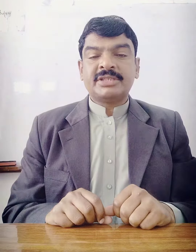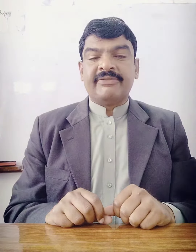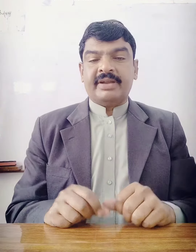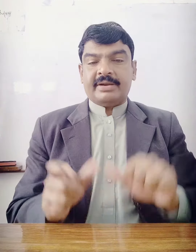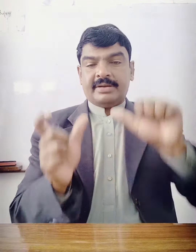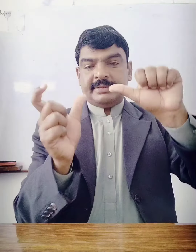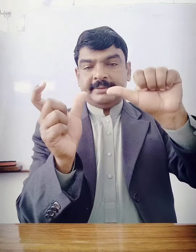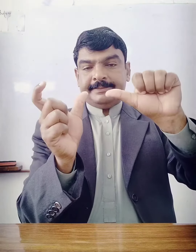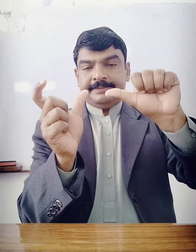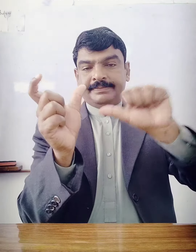सफ़र,